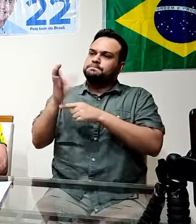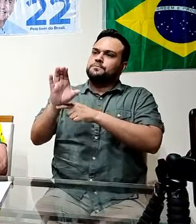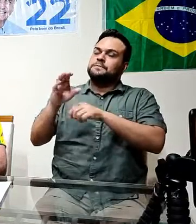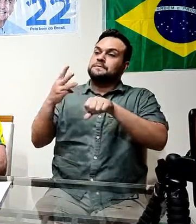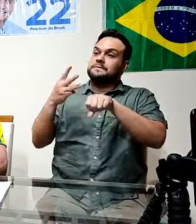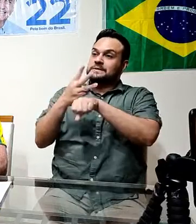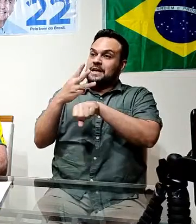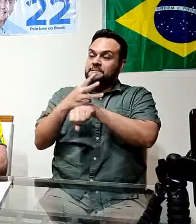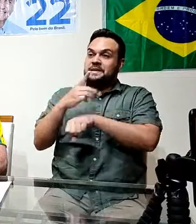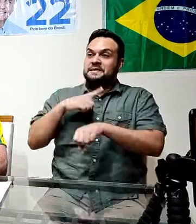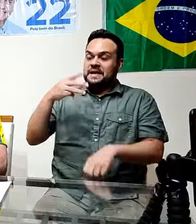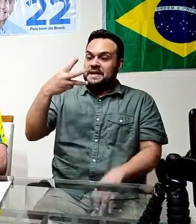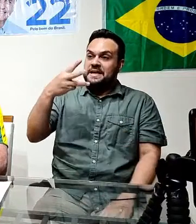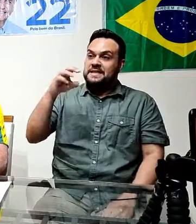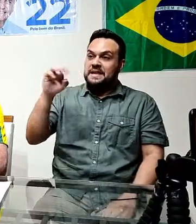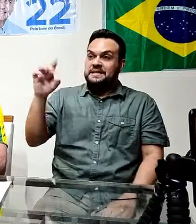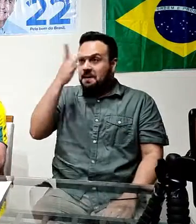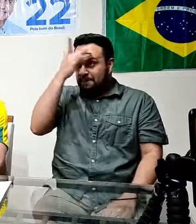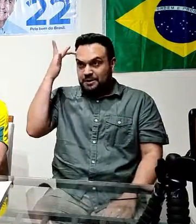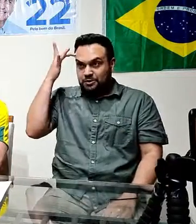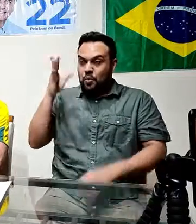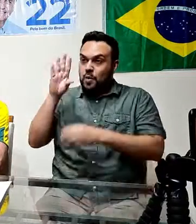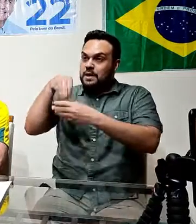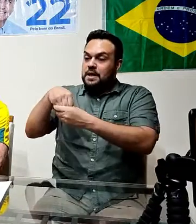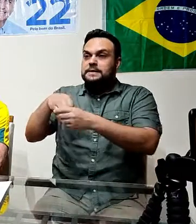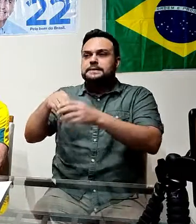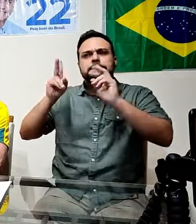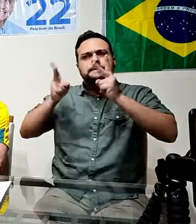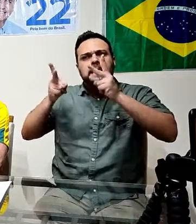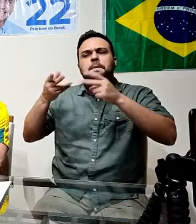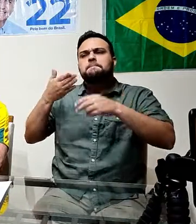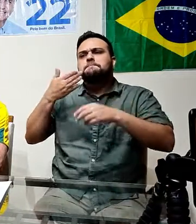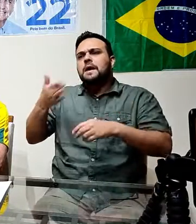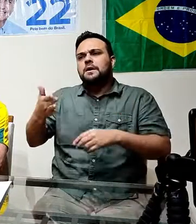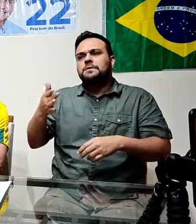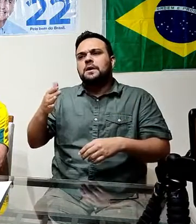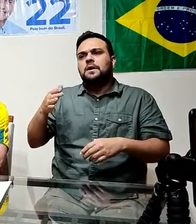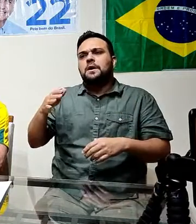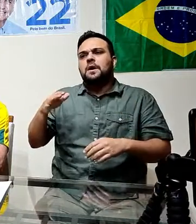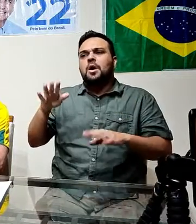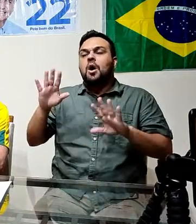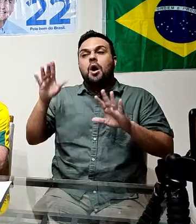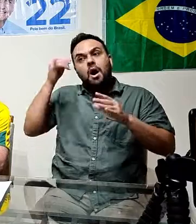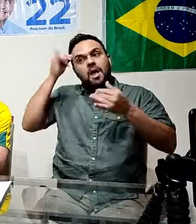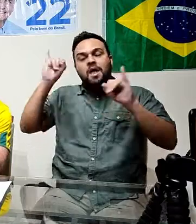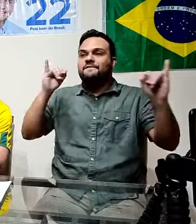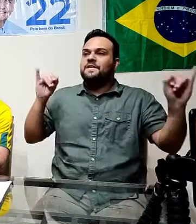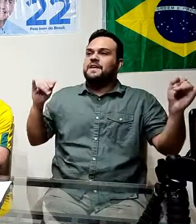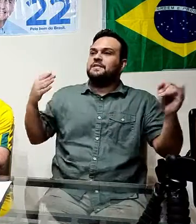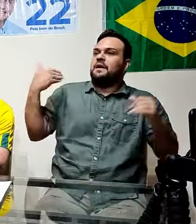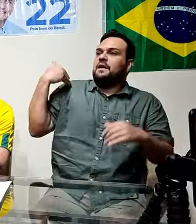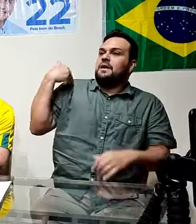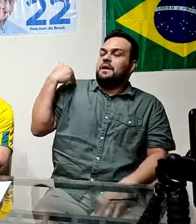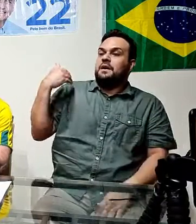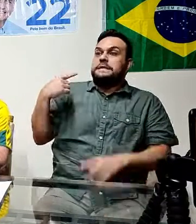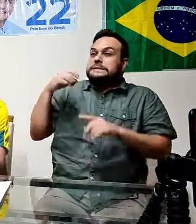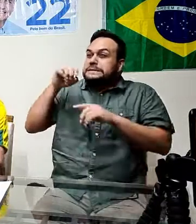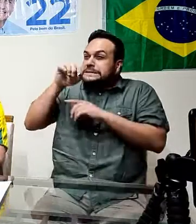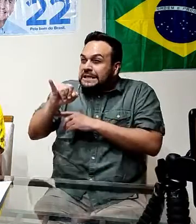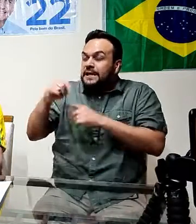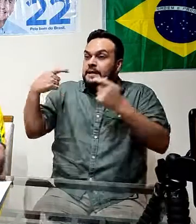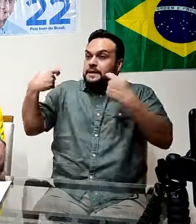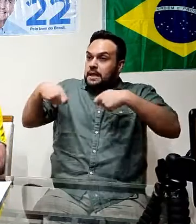rede zap são 300 pessoas e eu sempre peço para elas não interagir muito comigo, a não ser estritamente necessário, porque eu não tenho